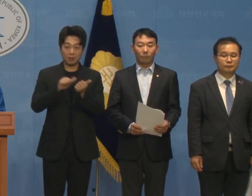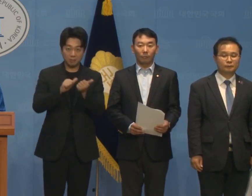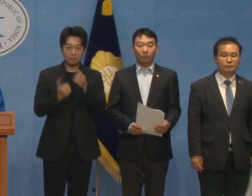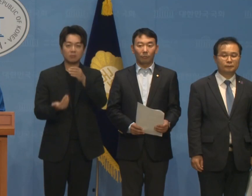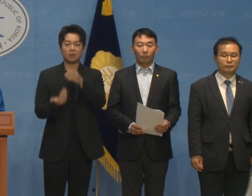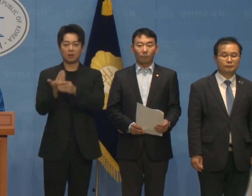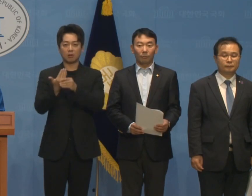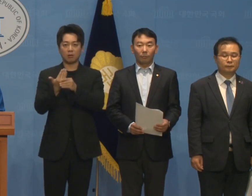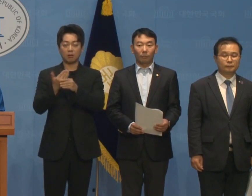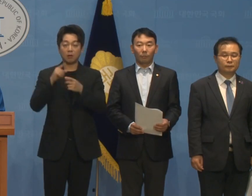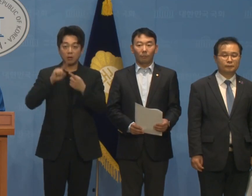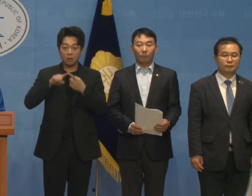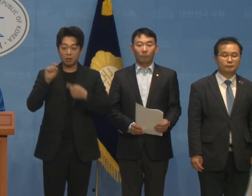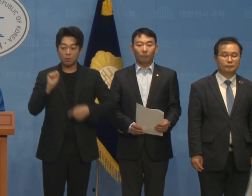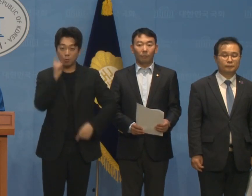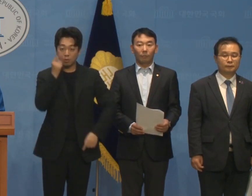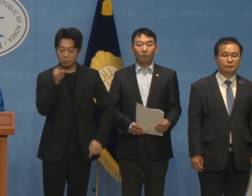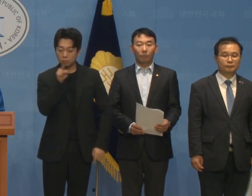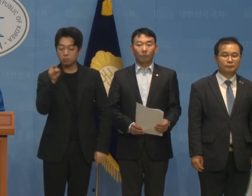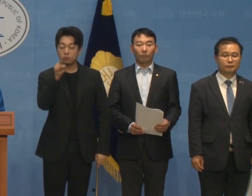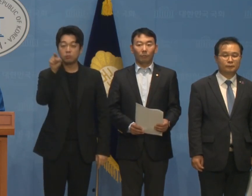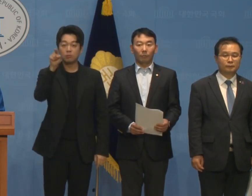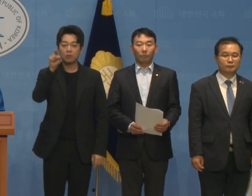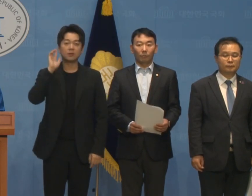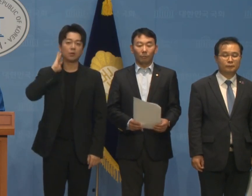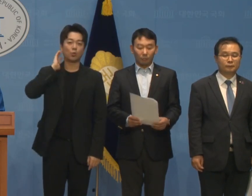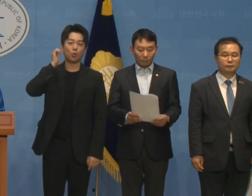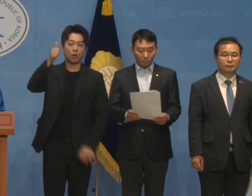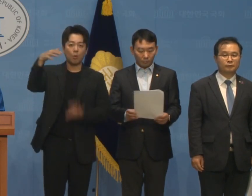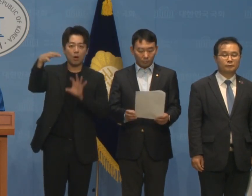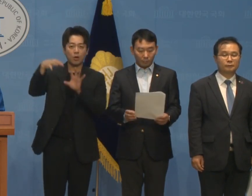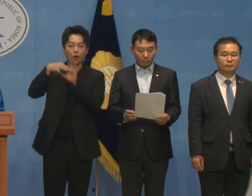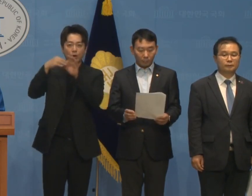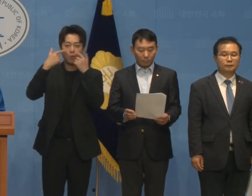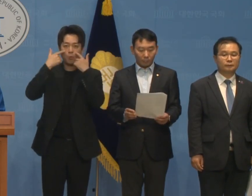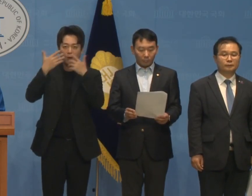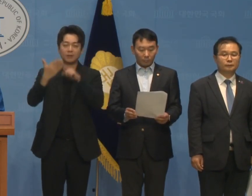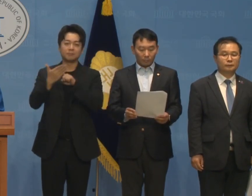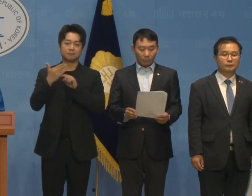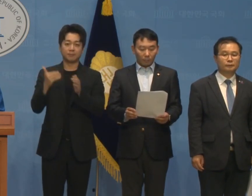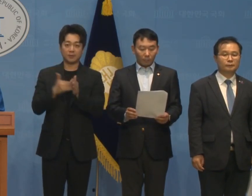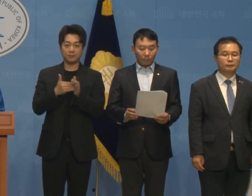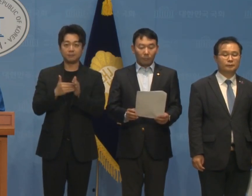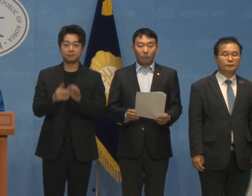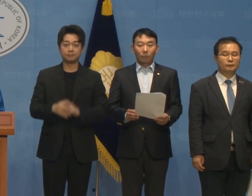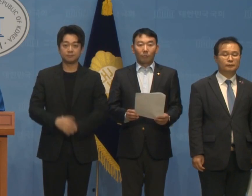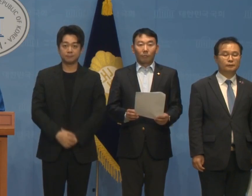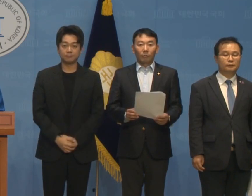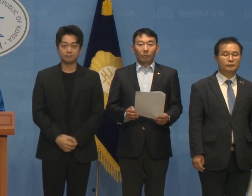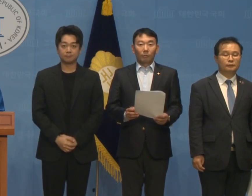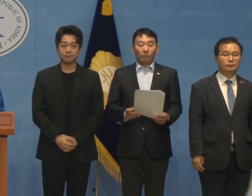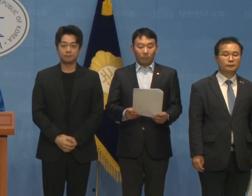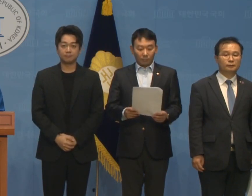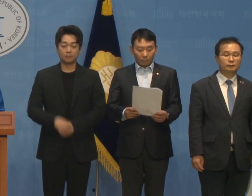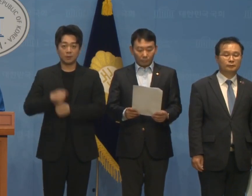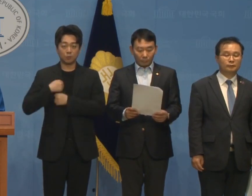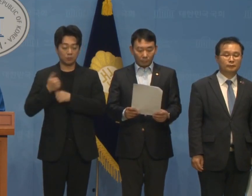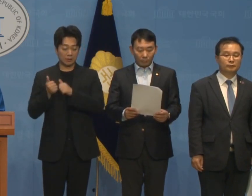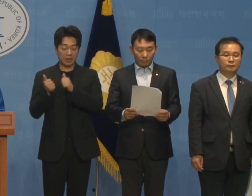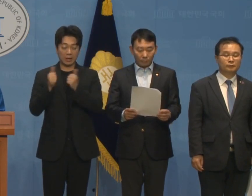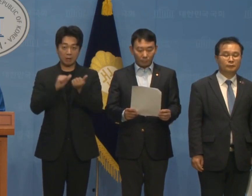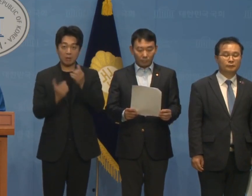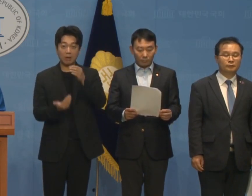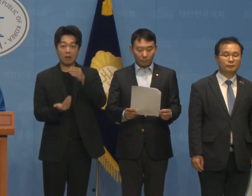모든 화살표가 윤석열 대통령을 향하고 있습니다. 순직 1주기인